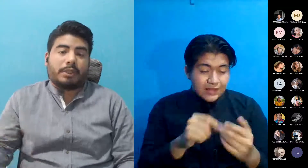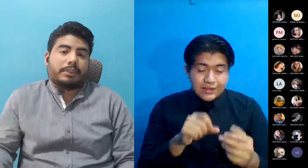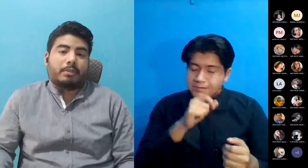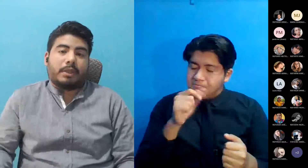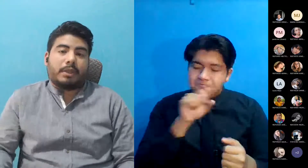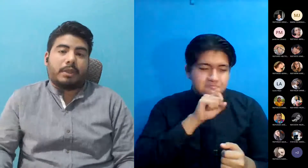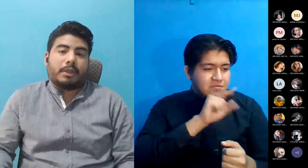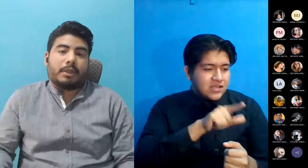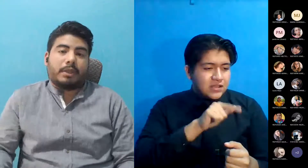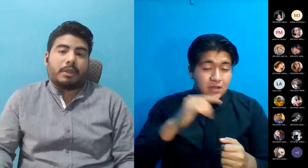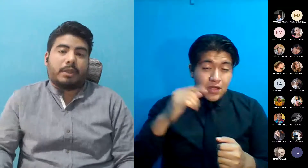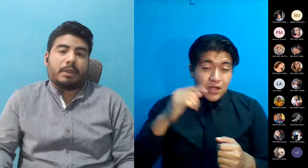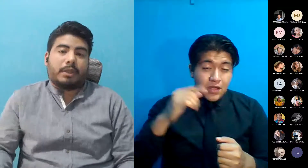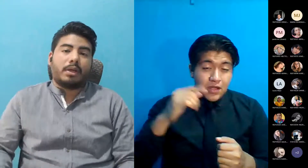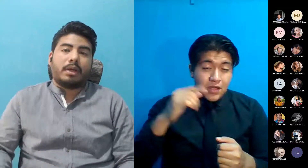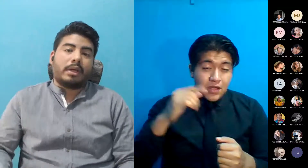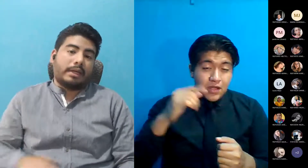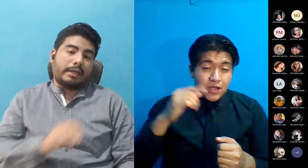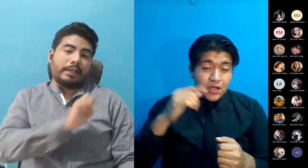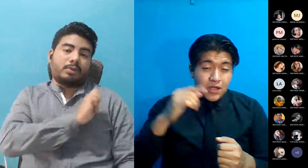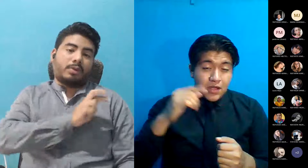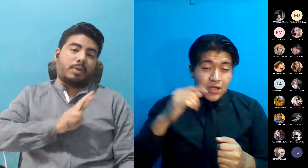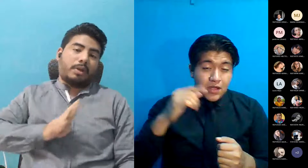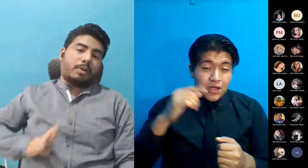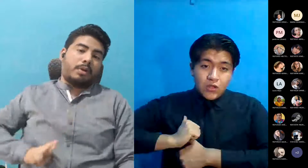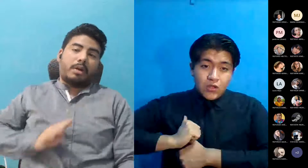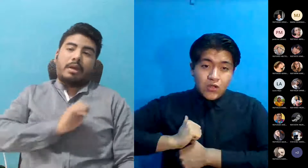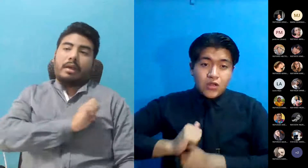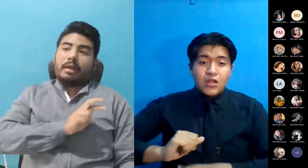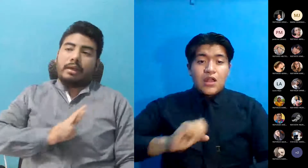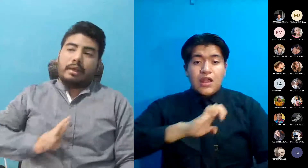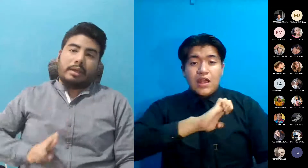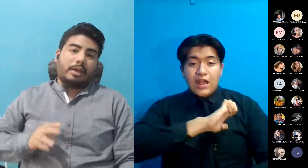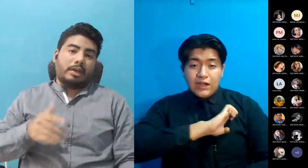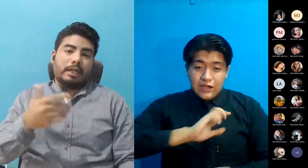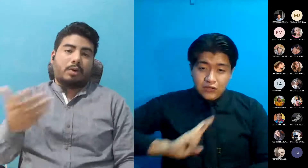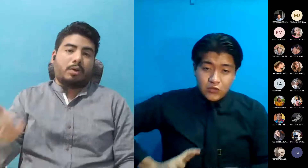líder sordo, precisamente el licenciado Ernesto Escobedo,